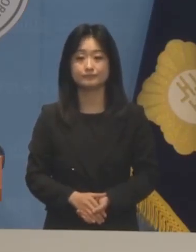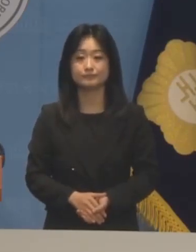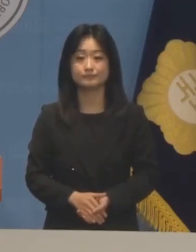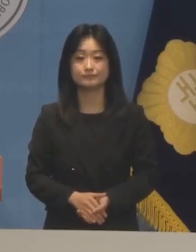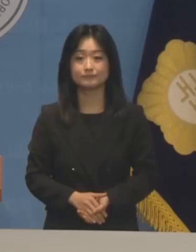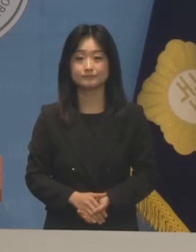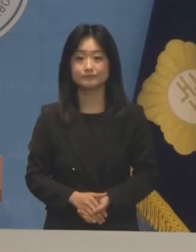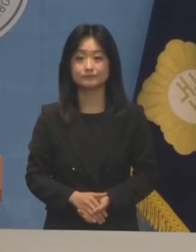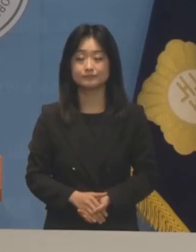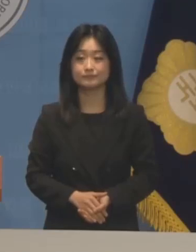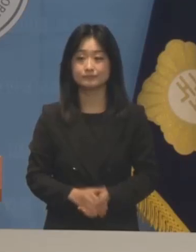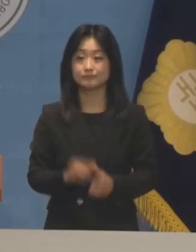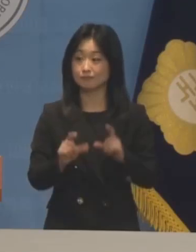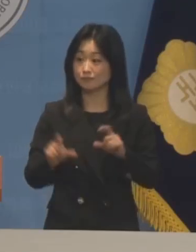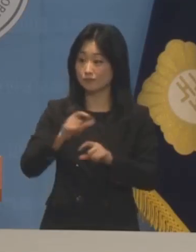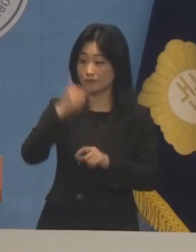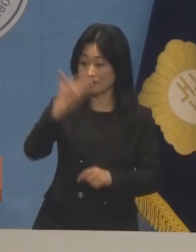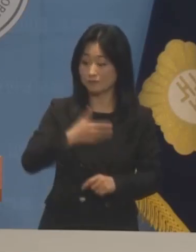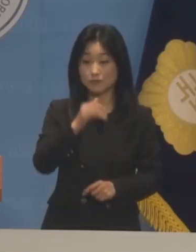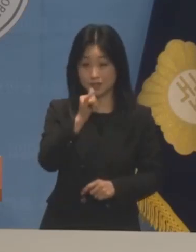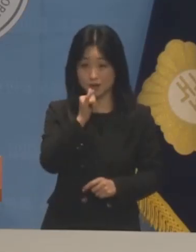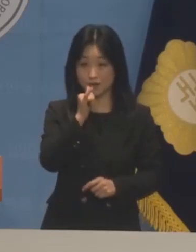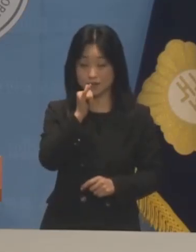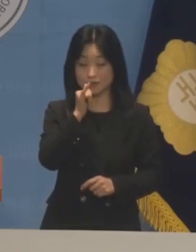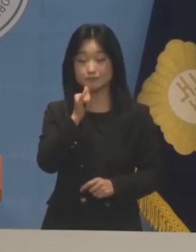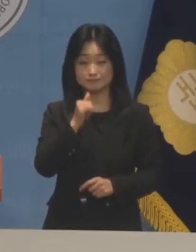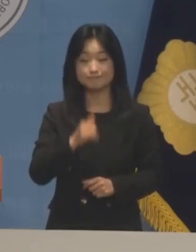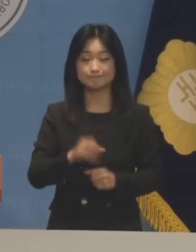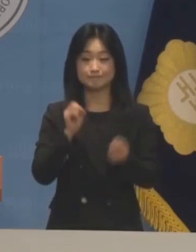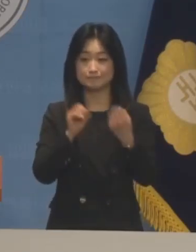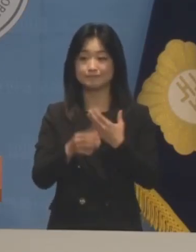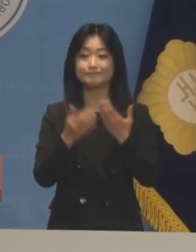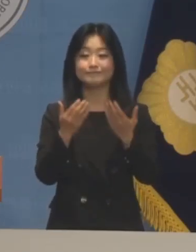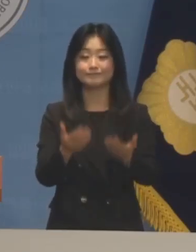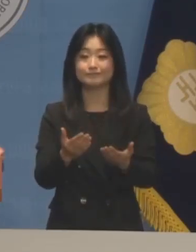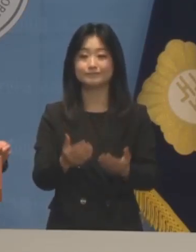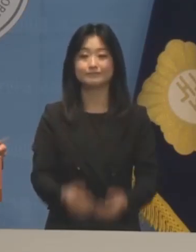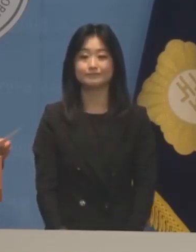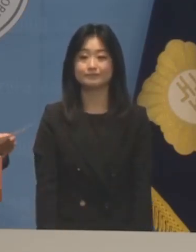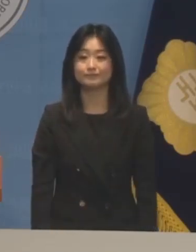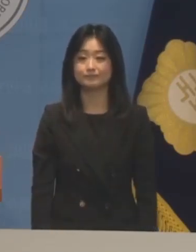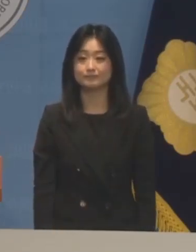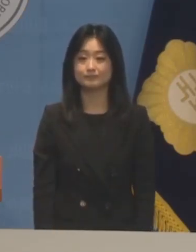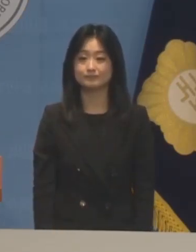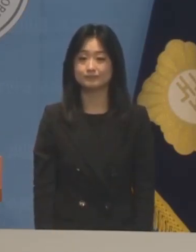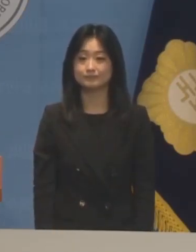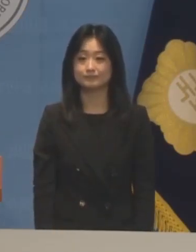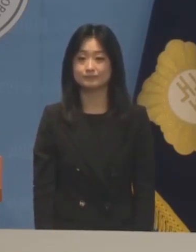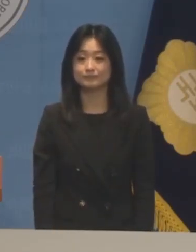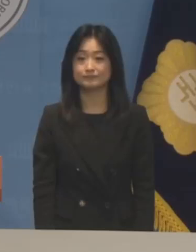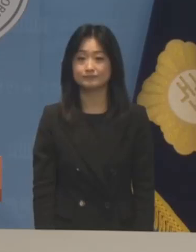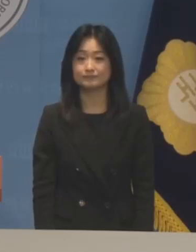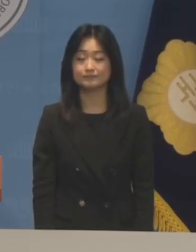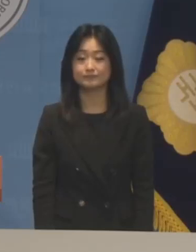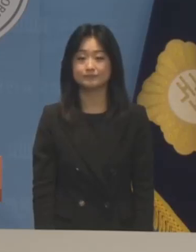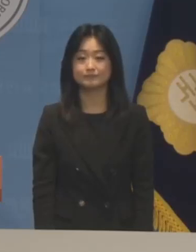관련돼서 추가적인 질문이 있으시면 질의응답 받도록 하겠습니다.